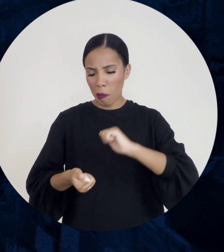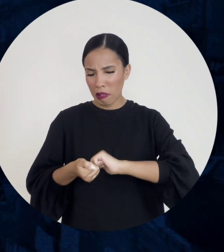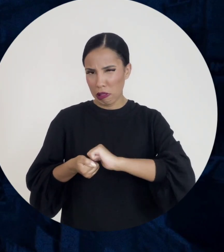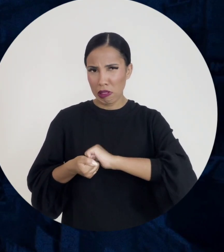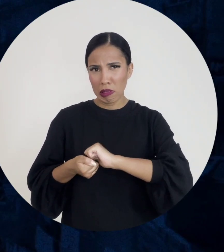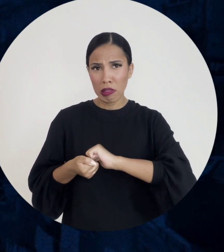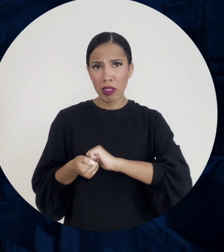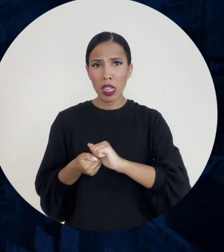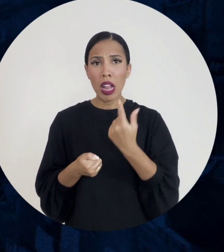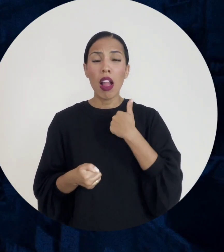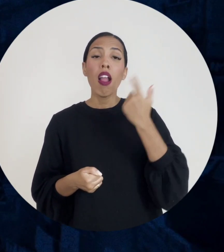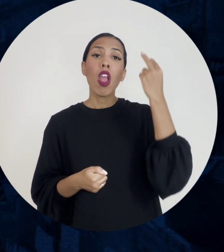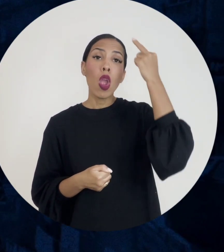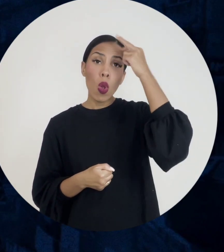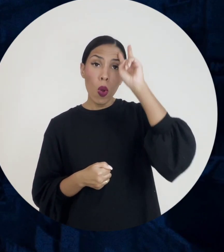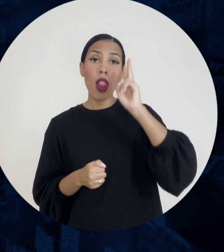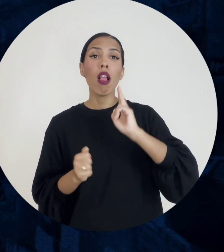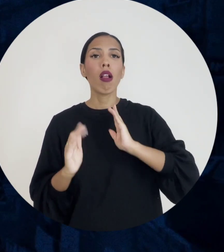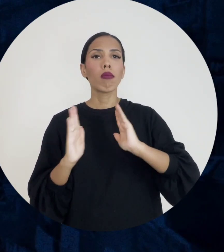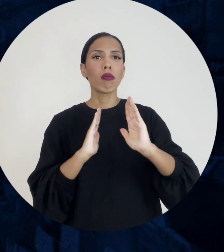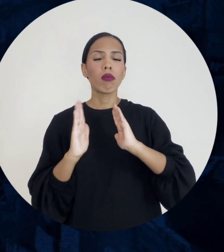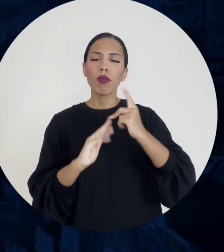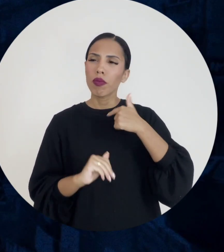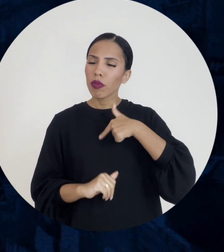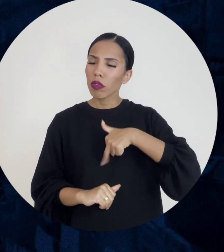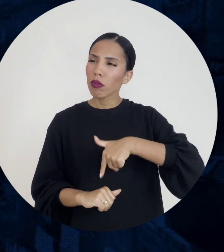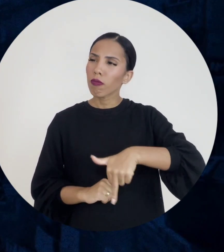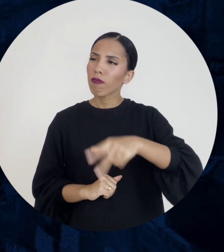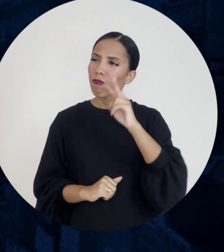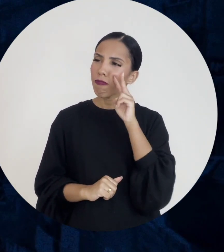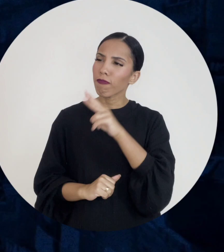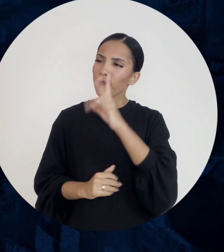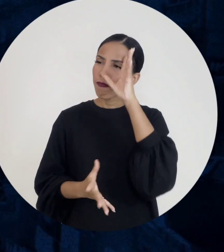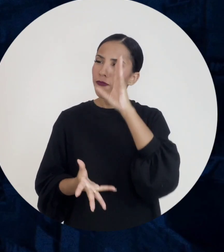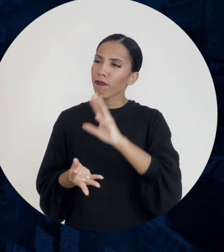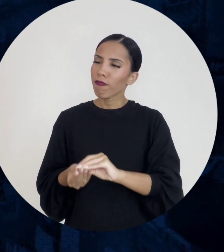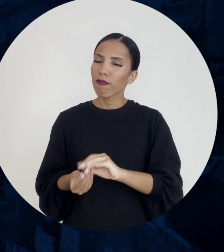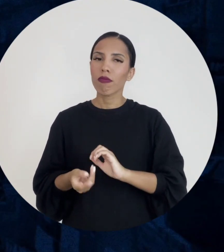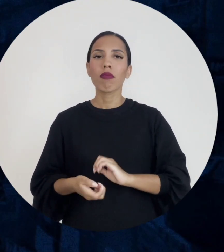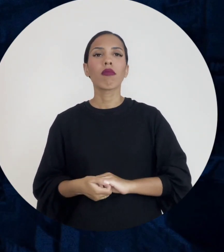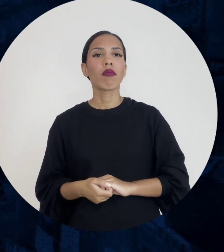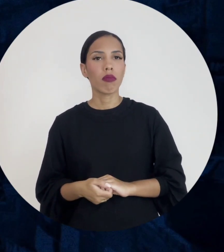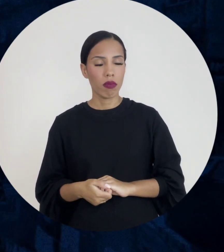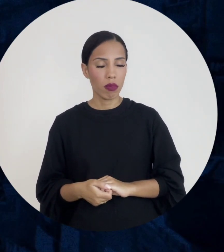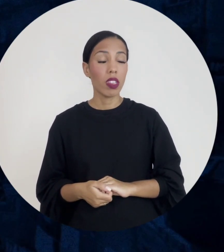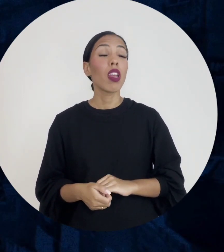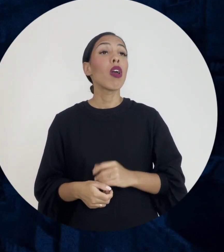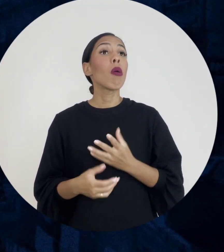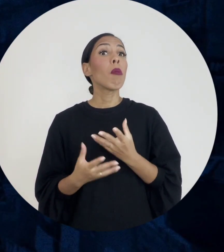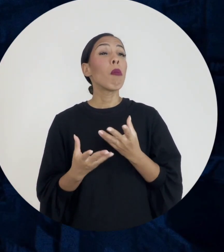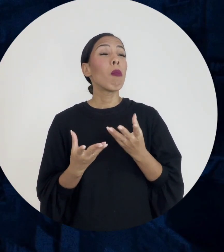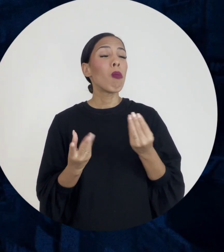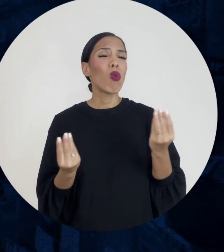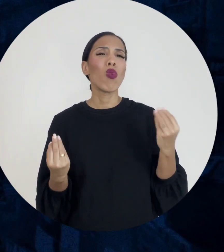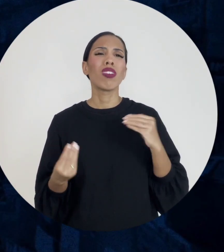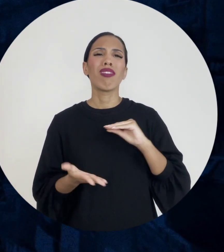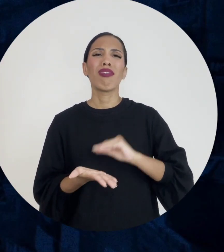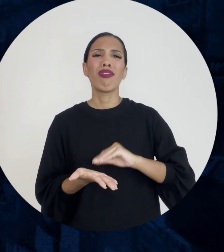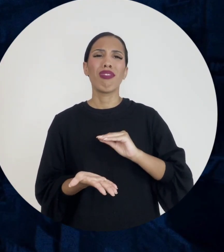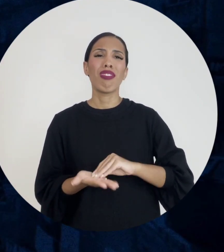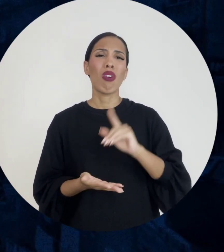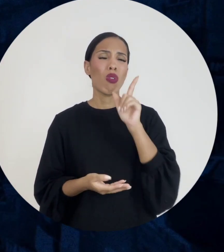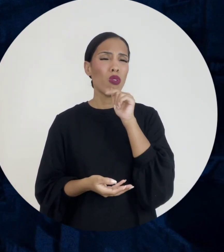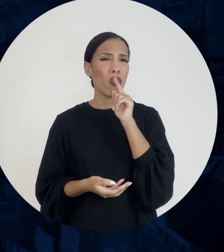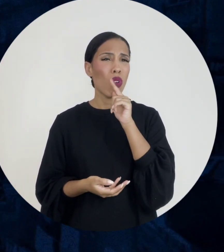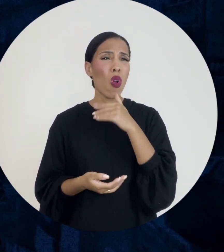Uhum. Então, assim, teve muita essa carência de falta de água. Hoje em dia tem, né? Mas naquela época era muito mais. Mas